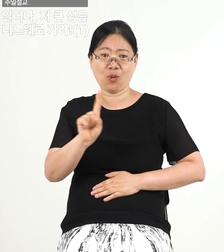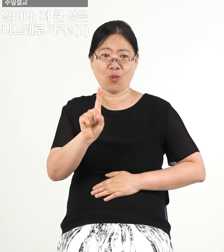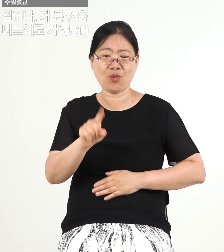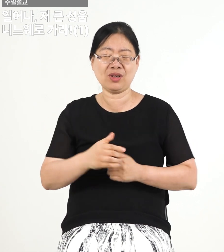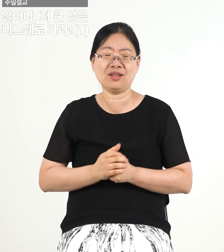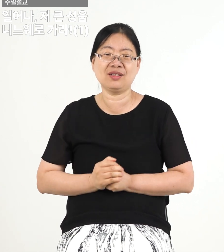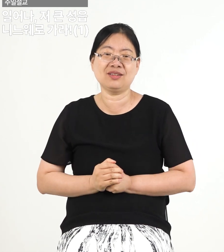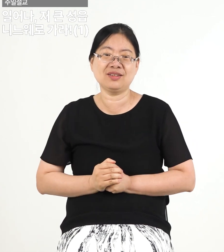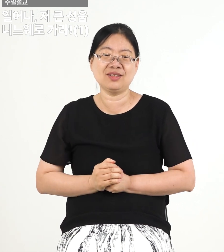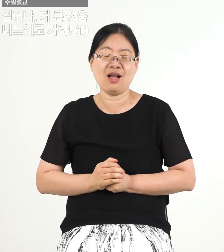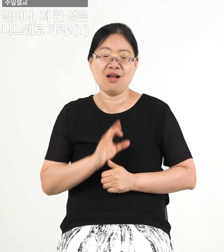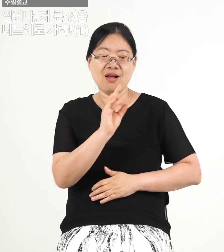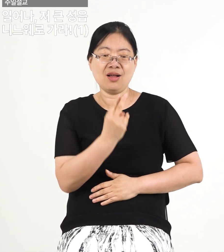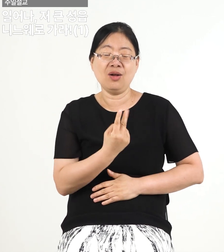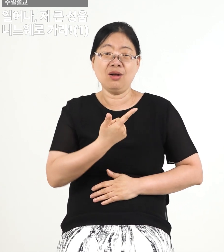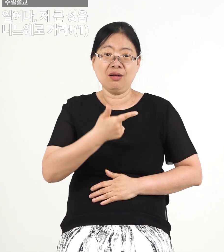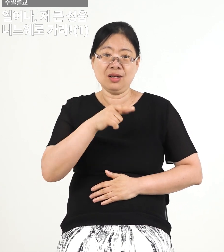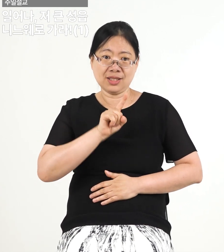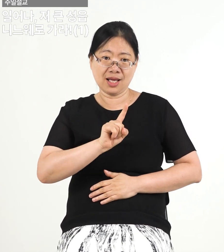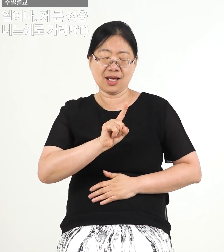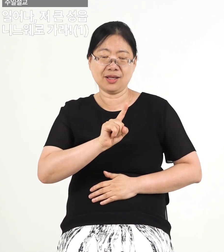뭐냐면 요나는